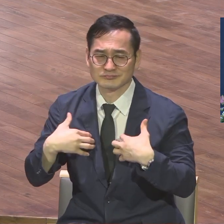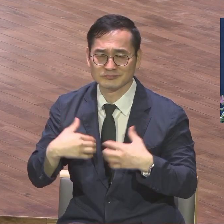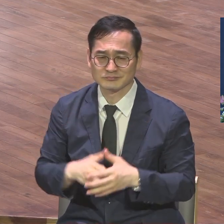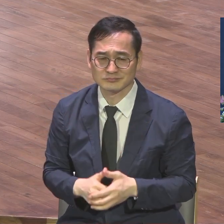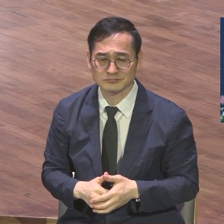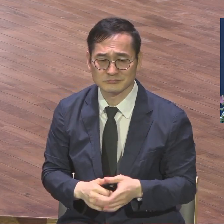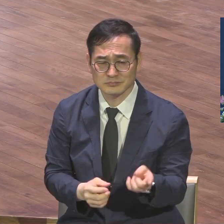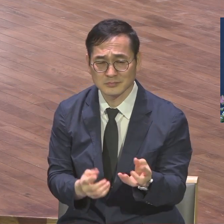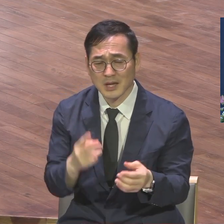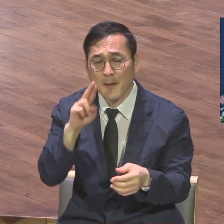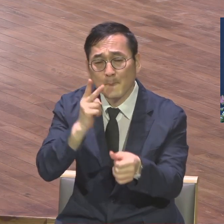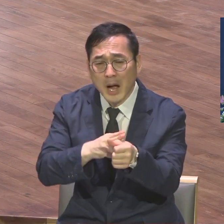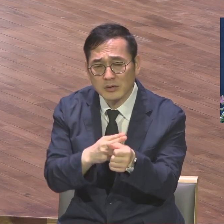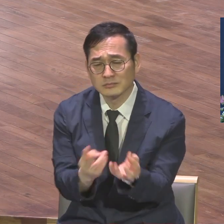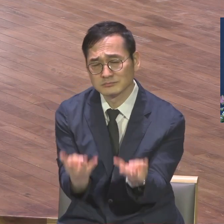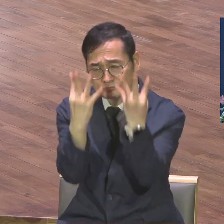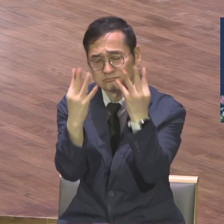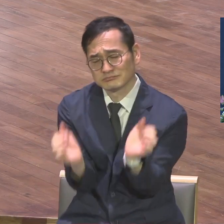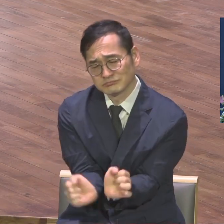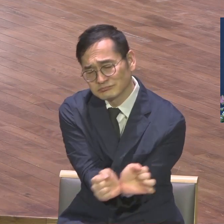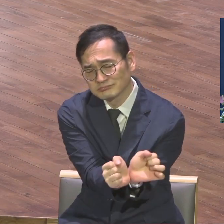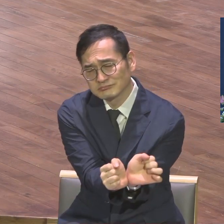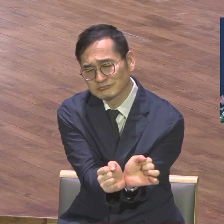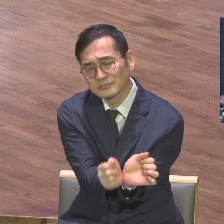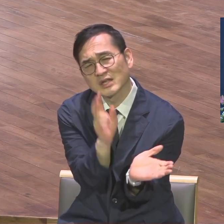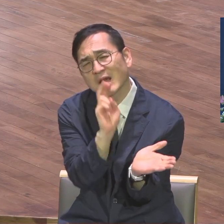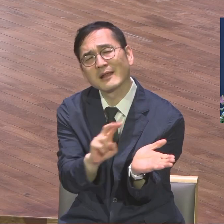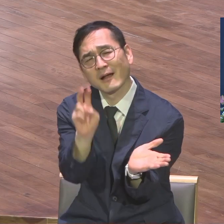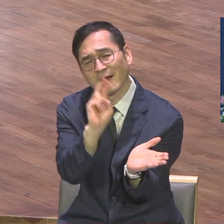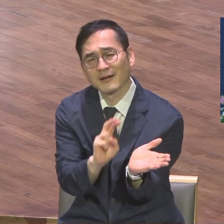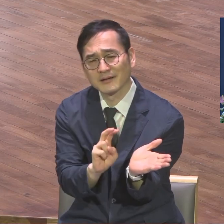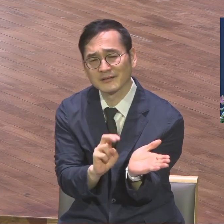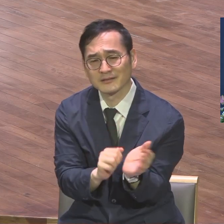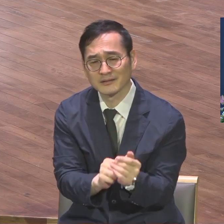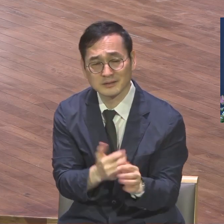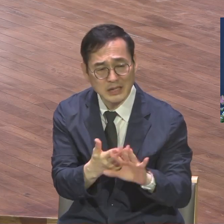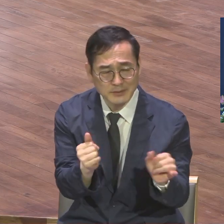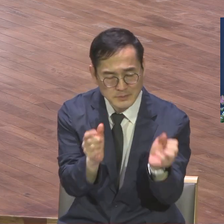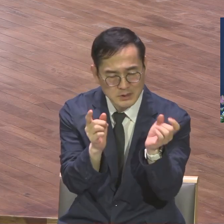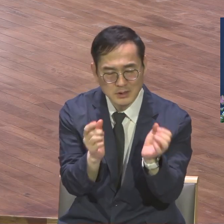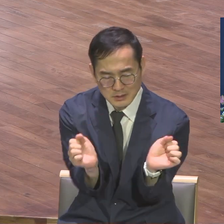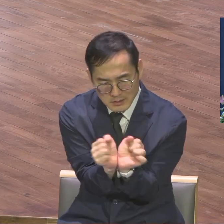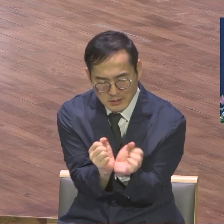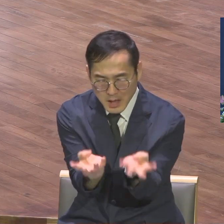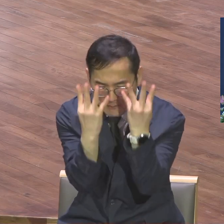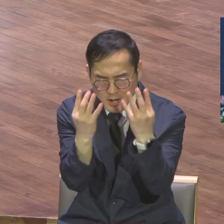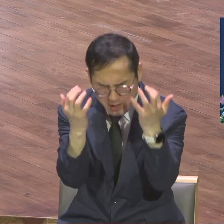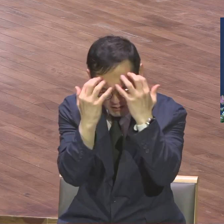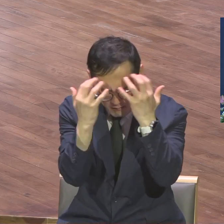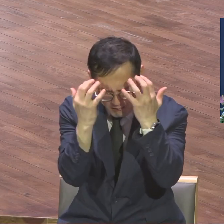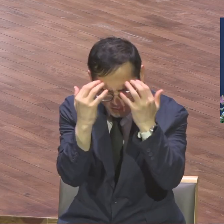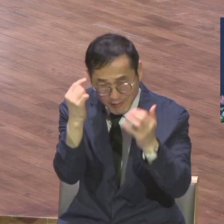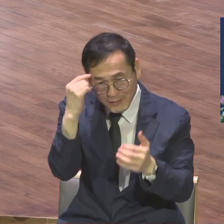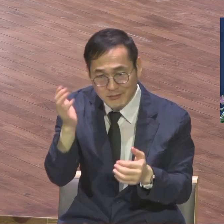찬양 불러 천국이야. 남들은 지옥이라는데 나는 천국이야. 완전 해방.